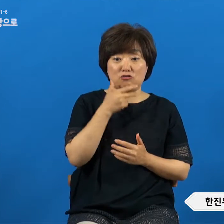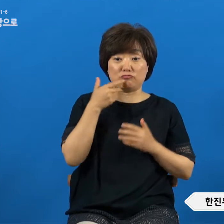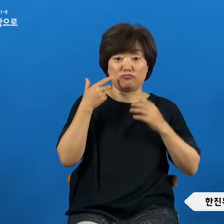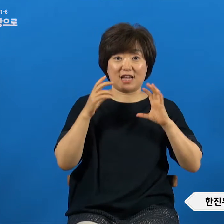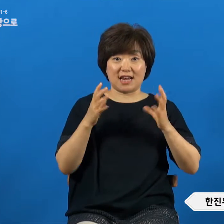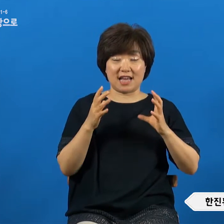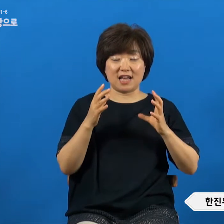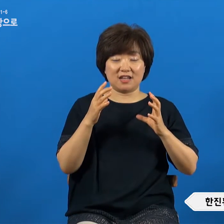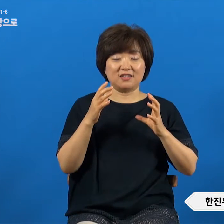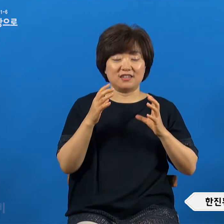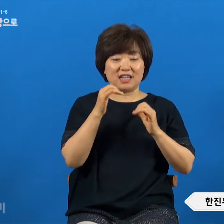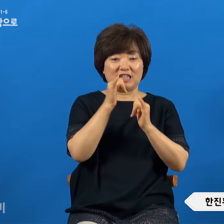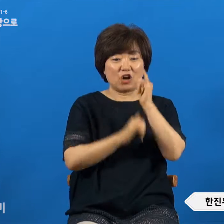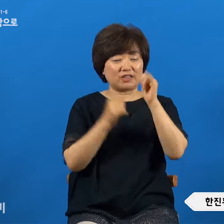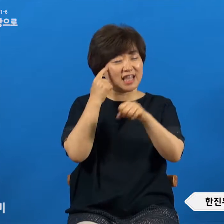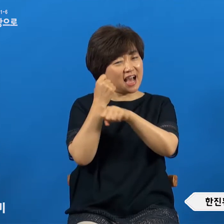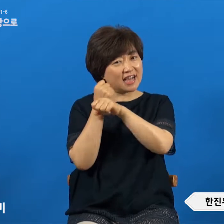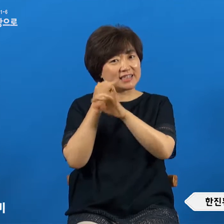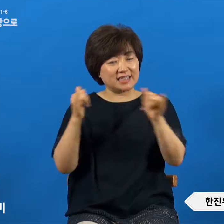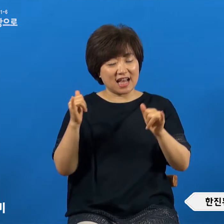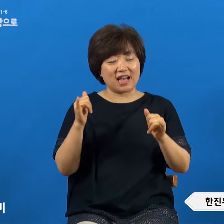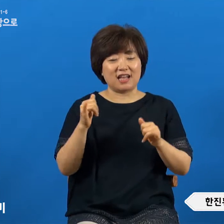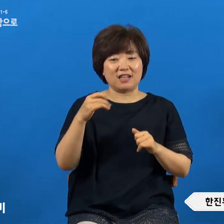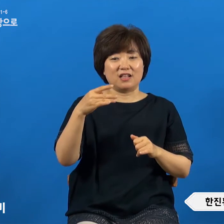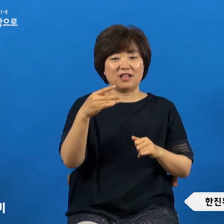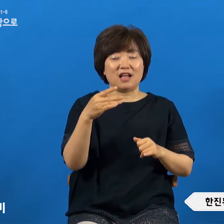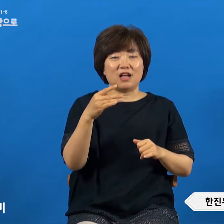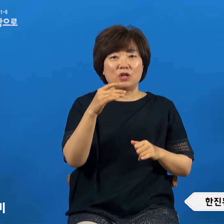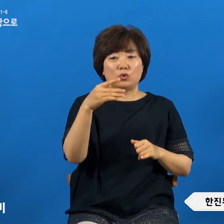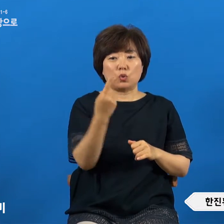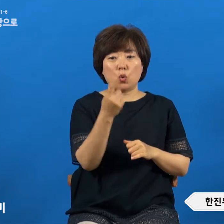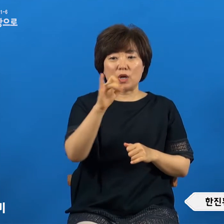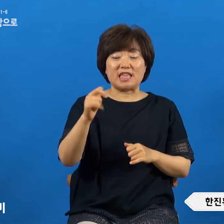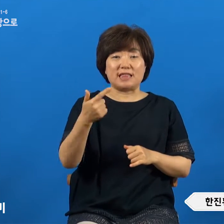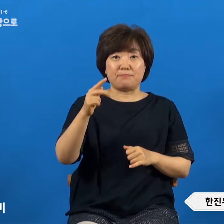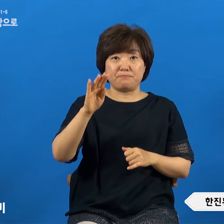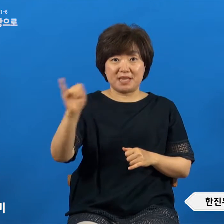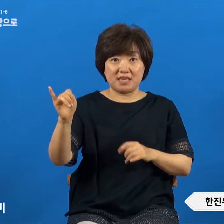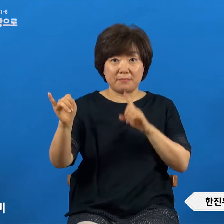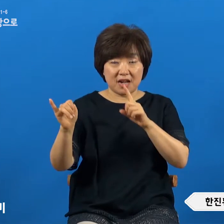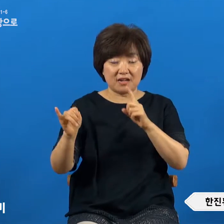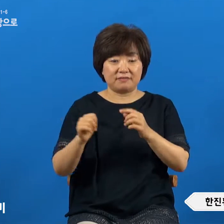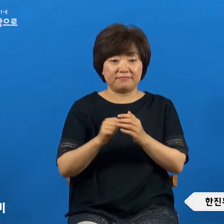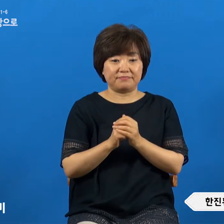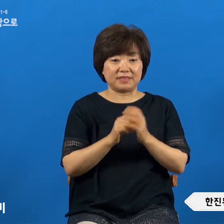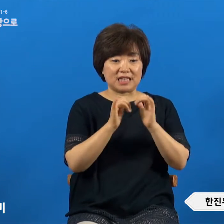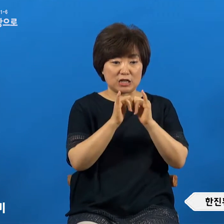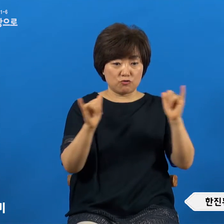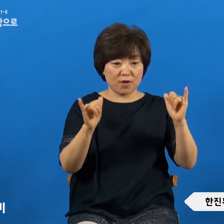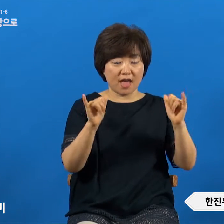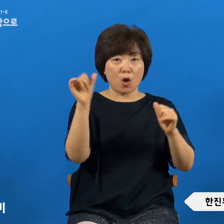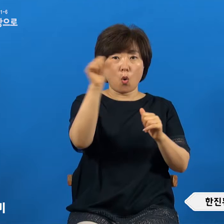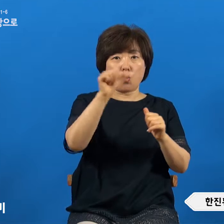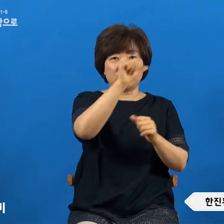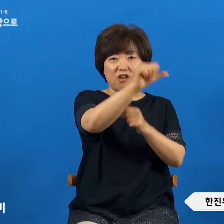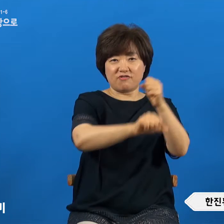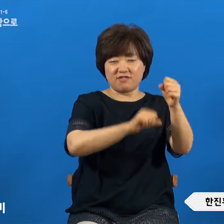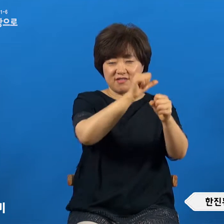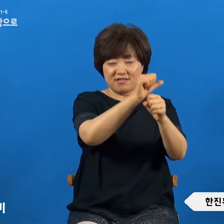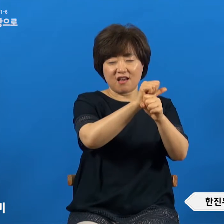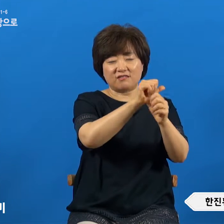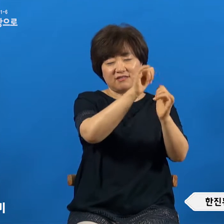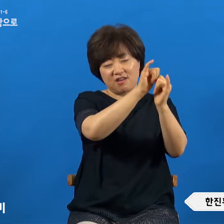영국의 역사학자 아놀드 토인비에 의하면 인류의 지나간 5,000년 역사 가운데